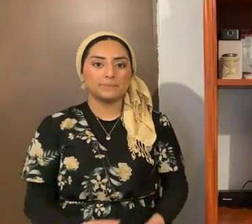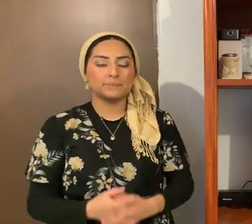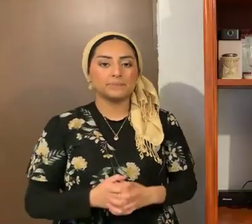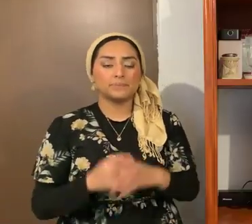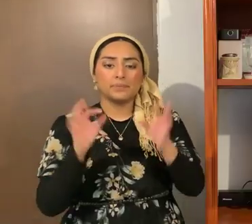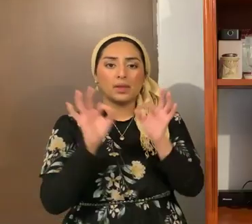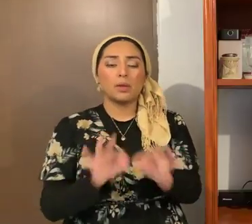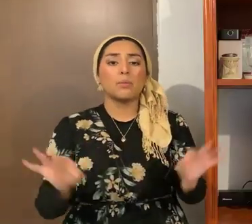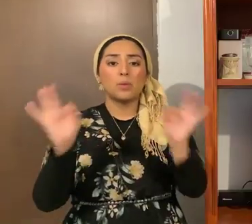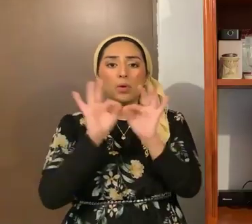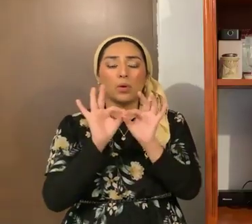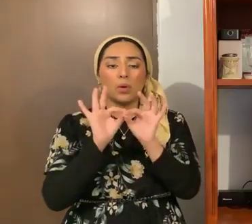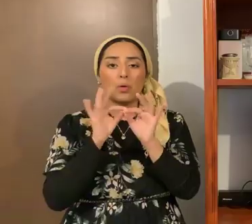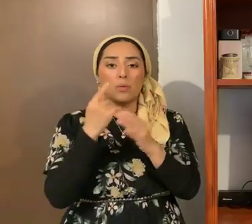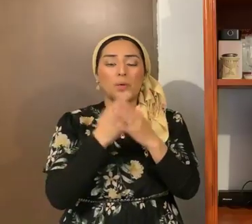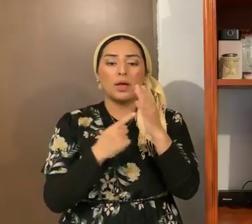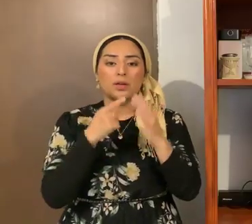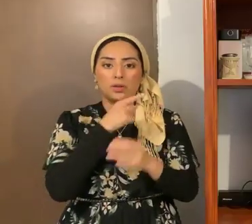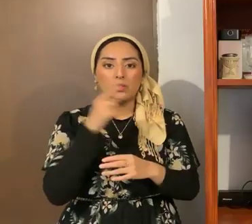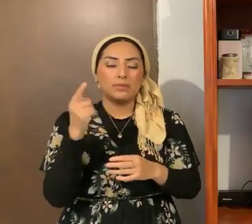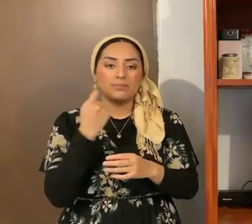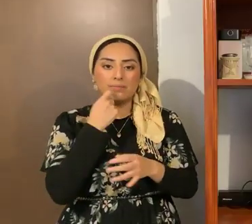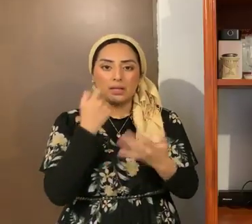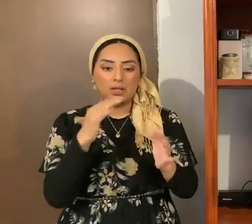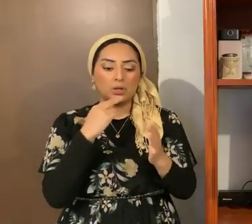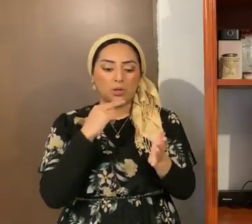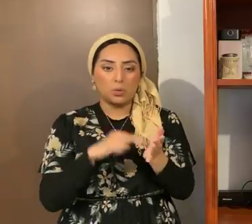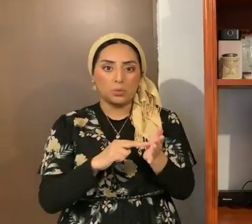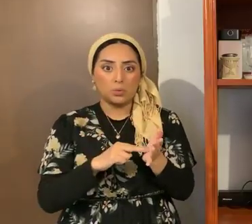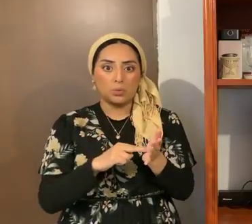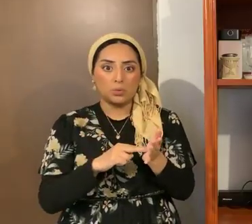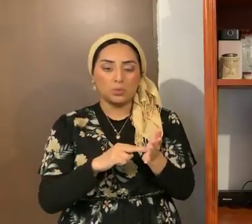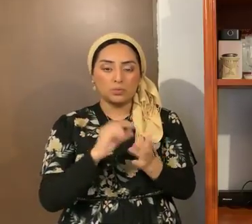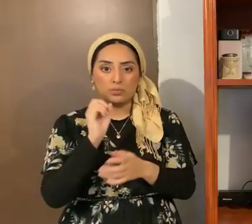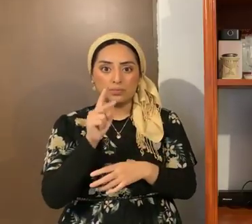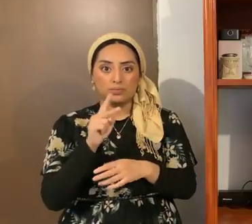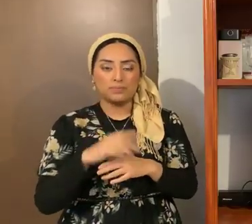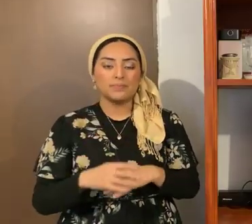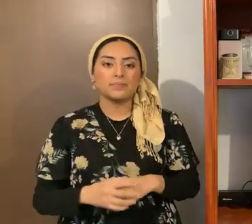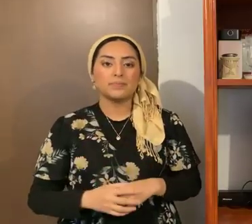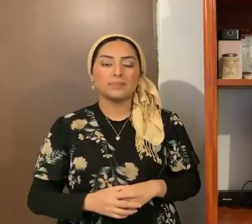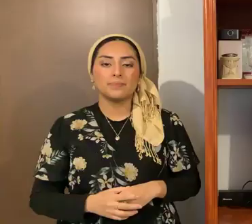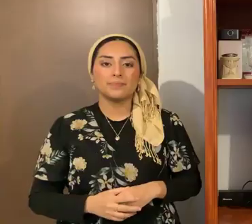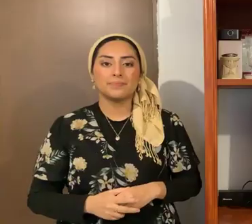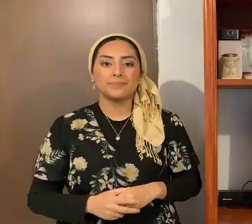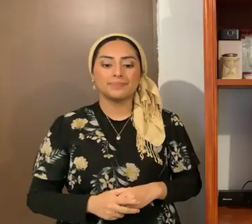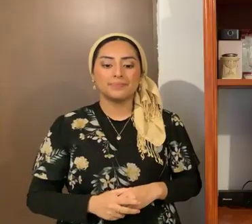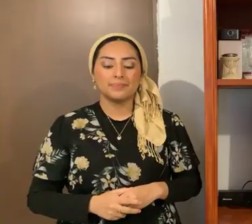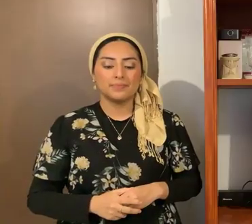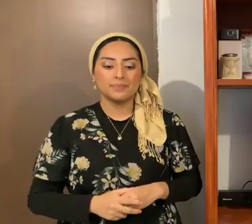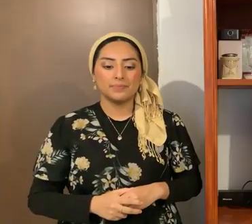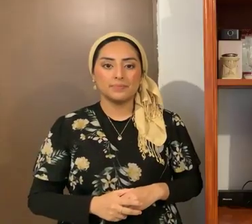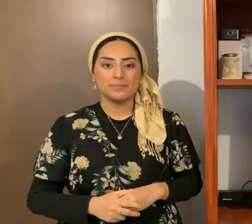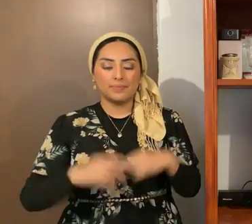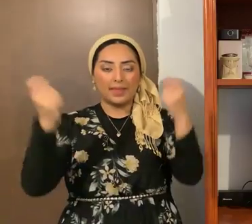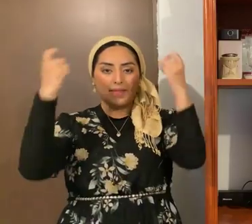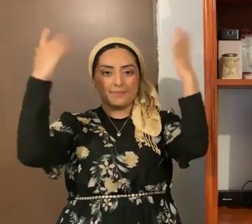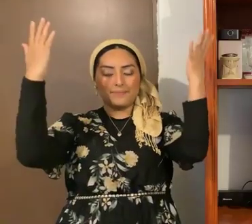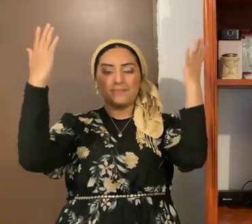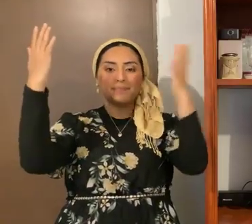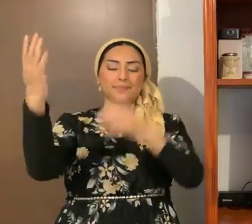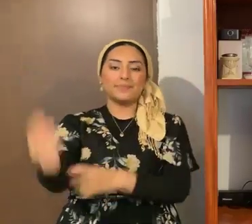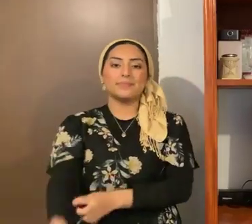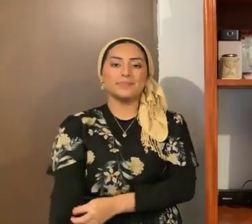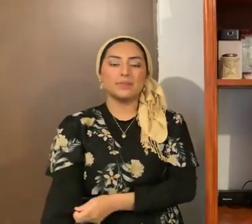Esto es muy importante lo que acaban de describir. ¿De acuerdo? ¿Sí? Aleluya.